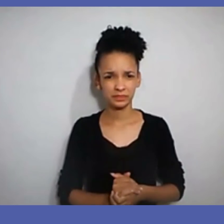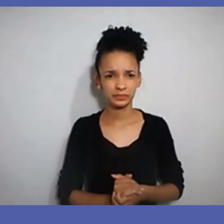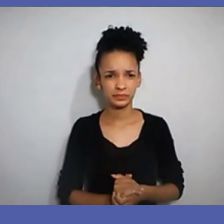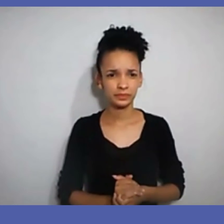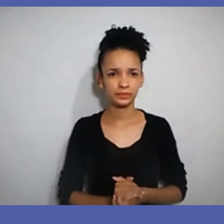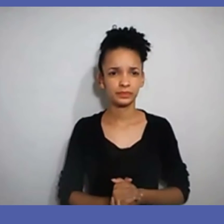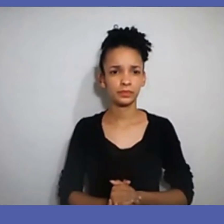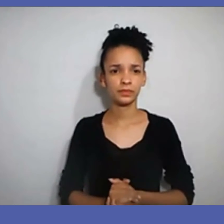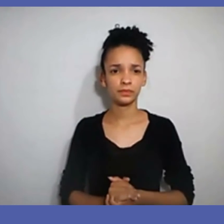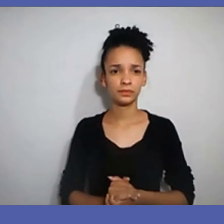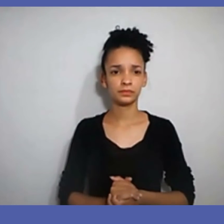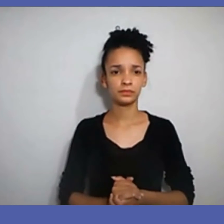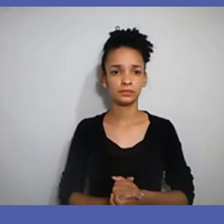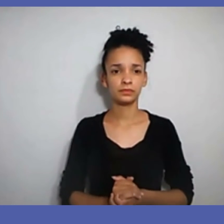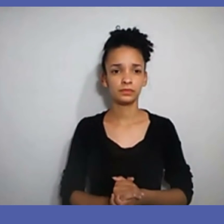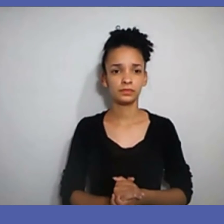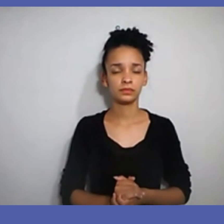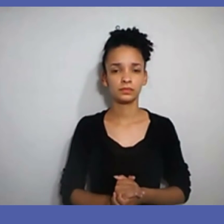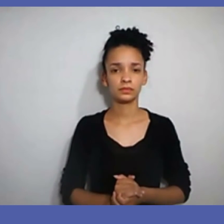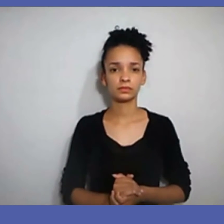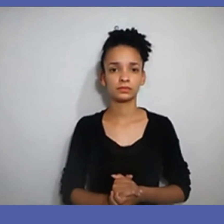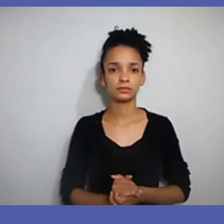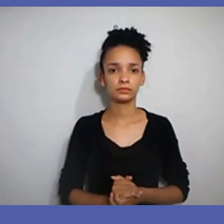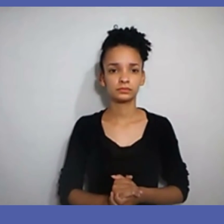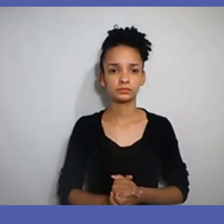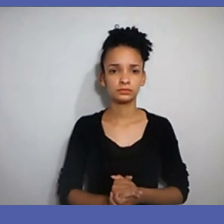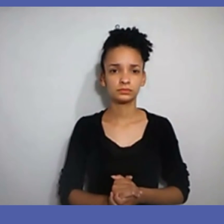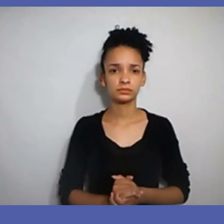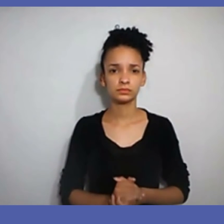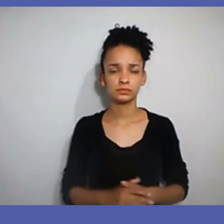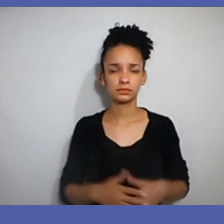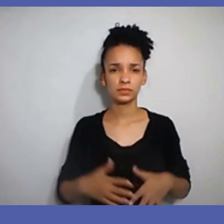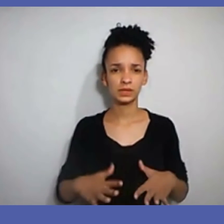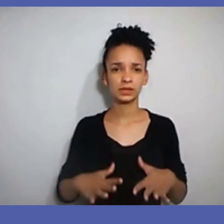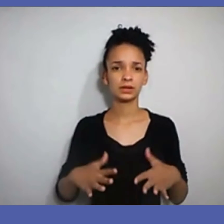do império das trevas. Então, assim